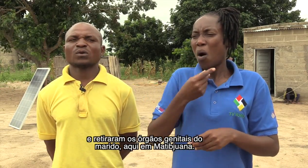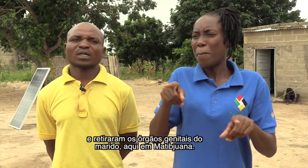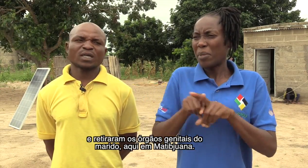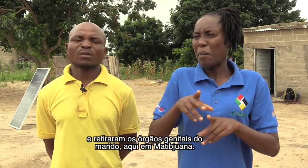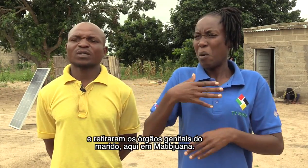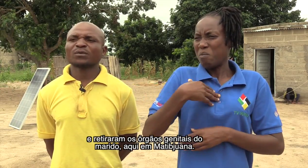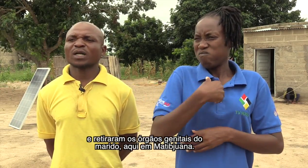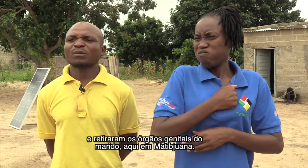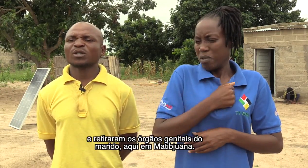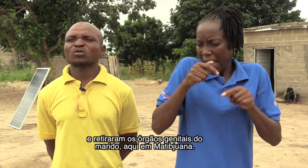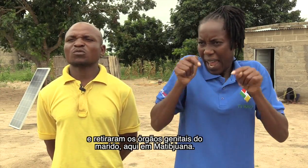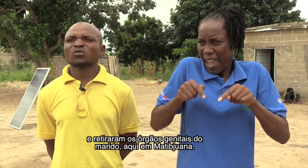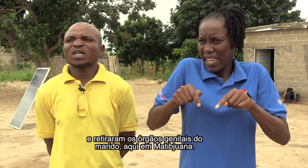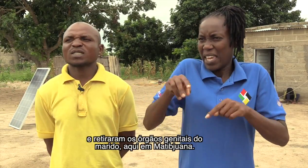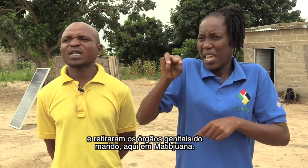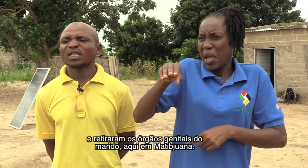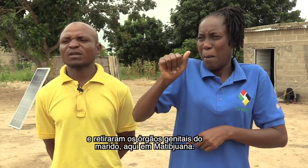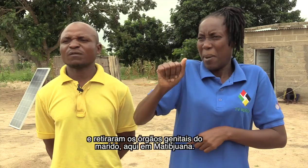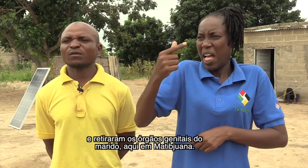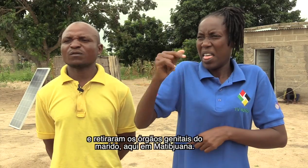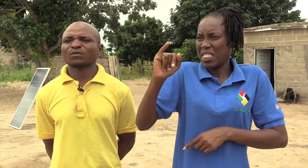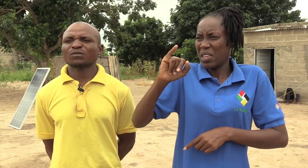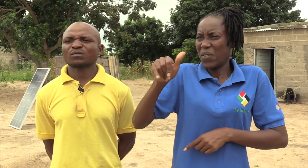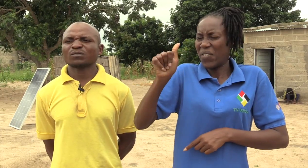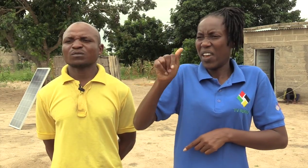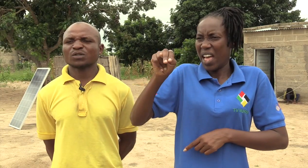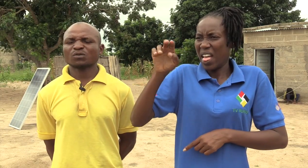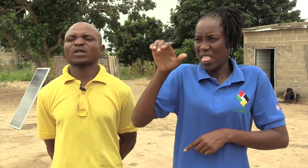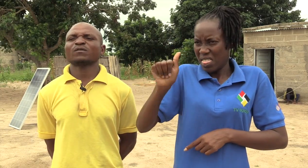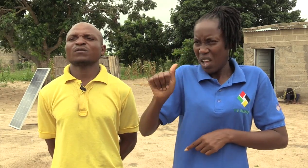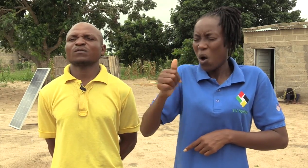Exato, aqui é Matiduana mesmo, não sei se ainda está vivo.